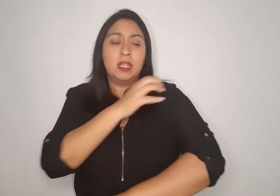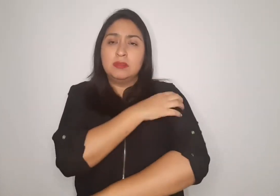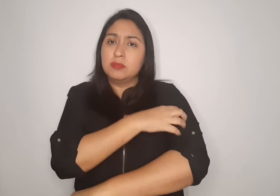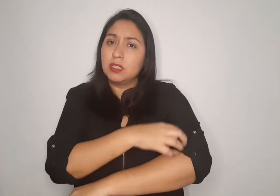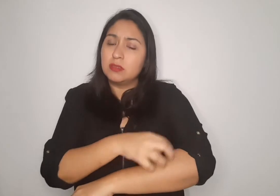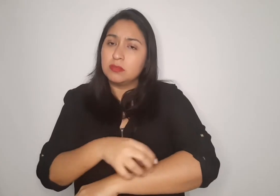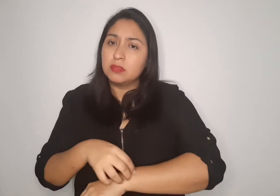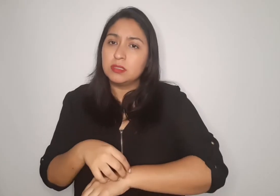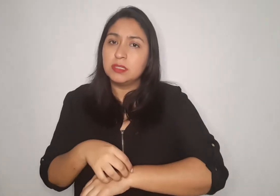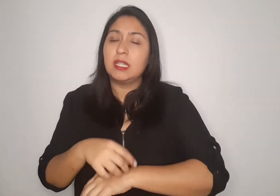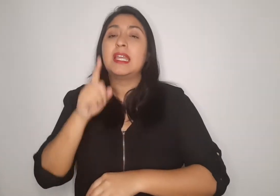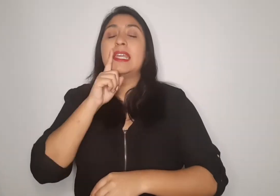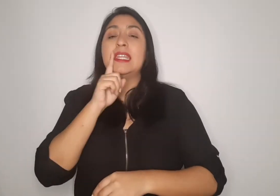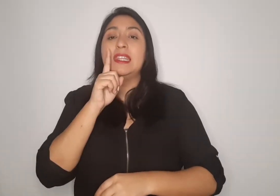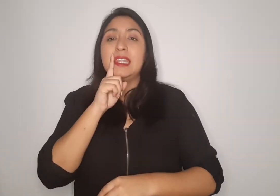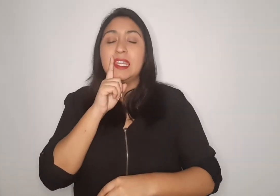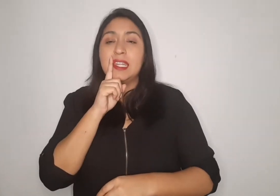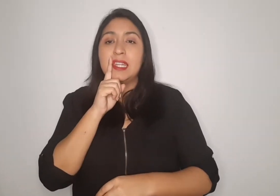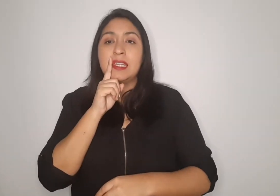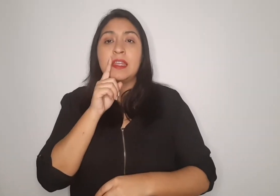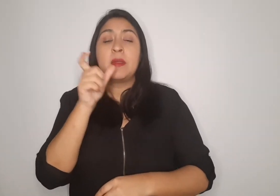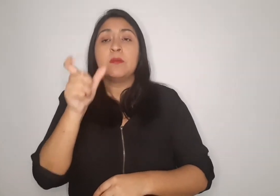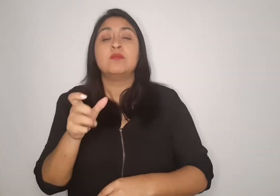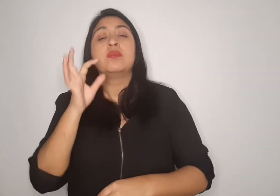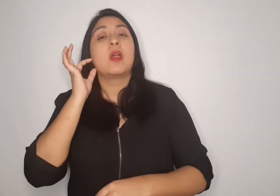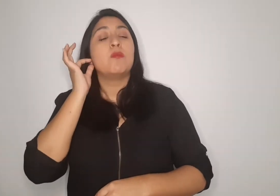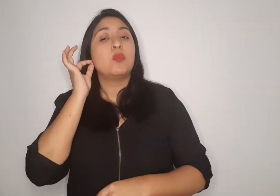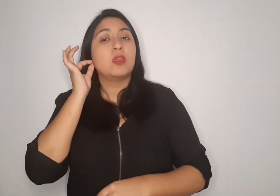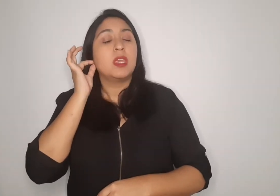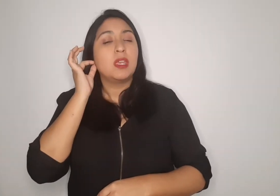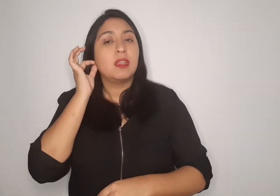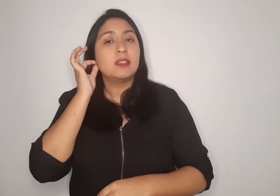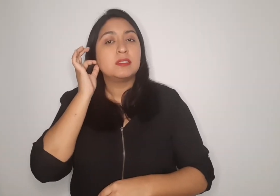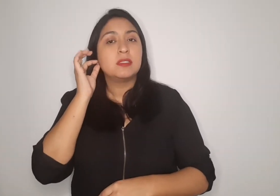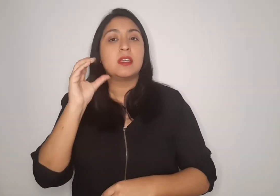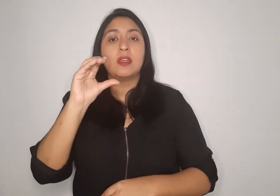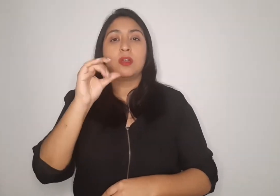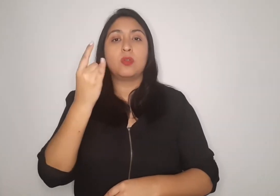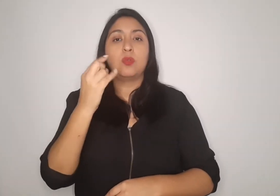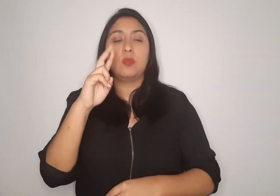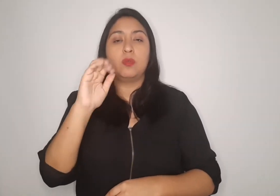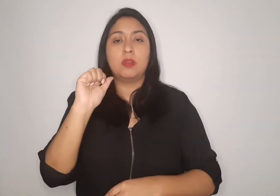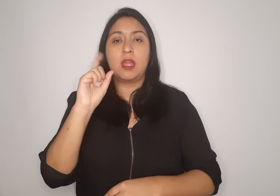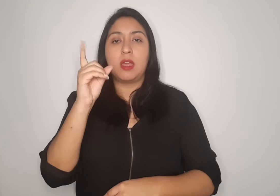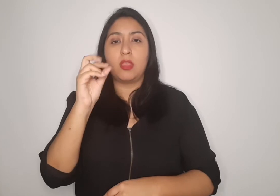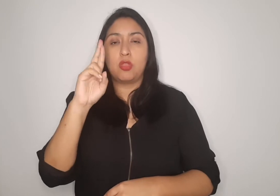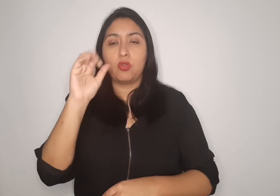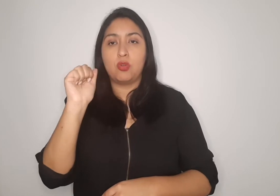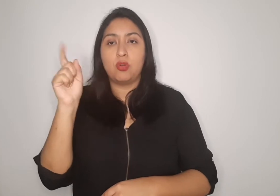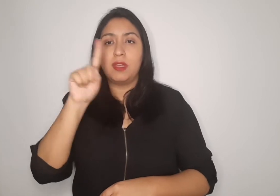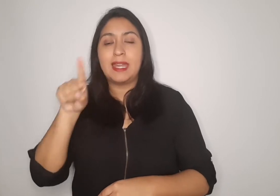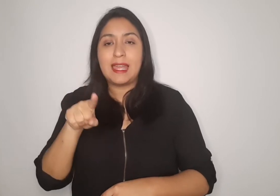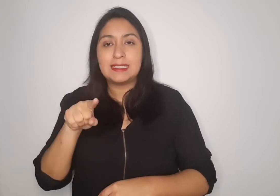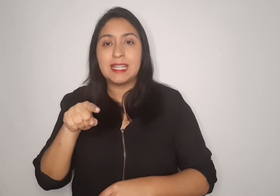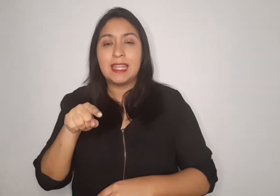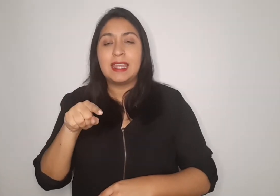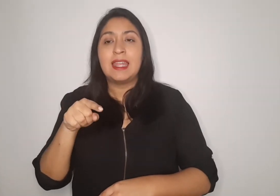tienen curadoras, mujeres, que se llaman curadoras de semillas, ¿ya? Y estas curadoras de semillas